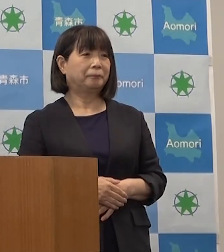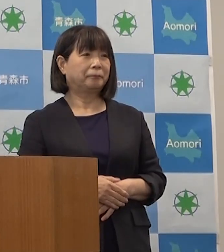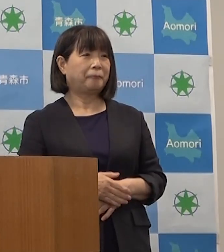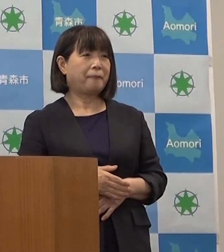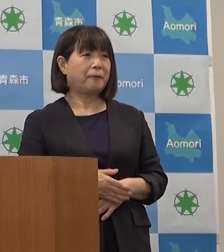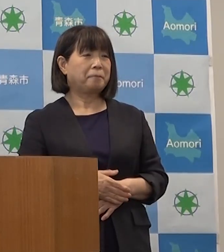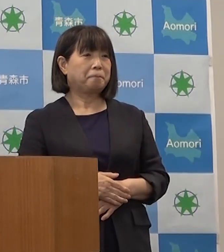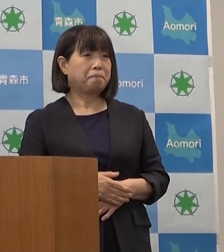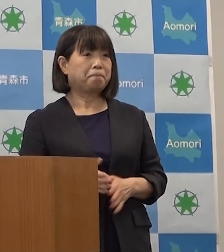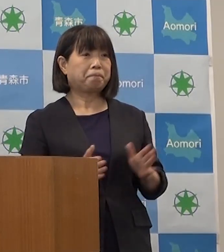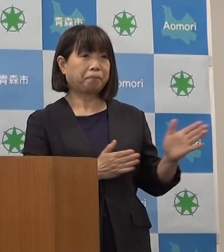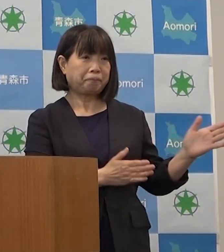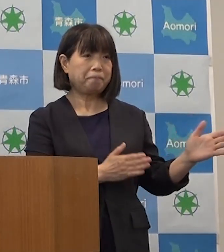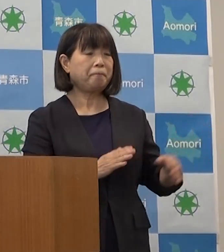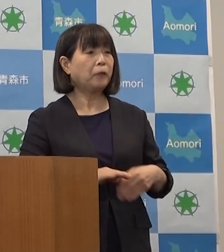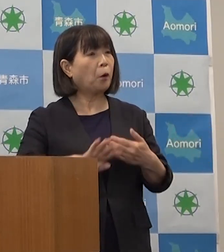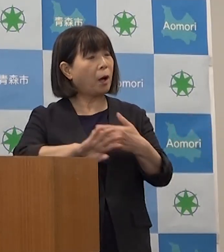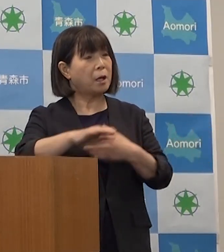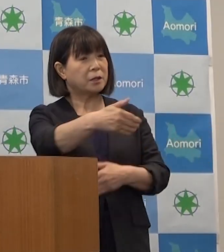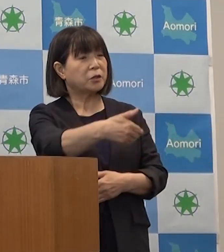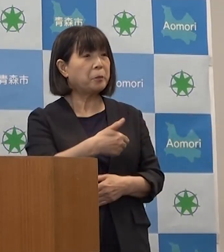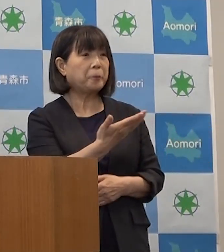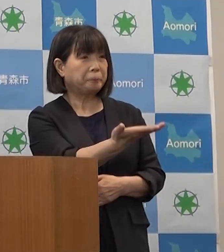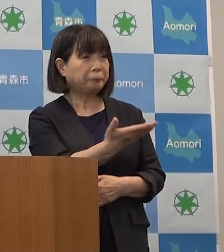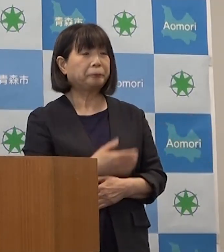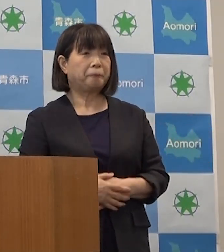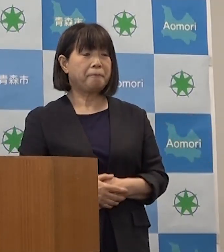はい、ありがとうございます。他にございませんか。